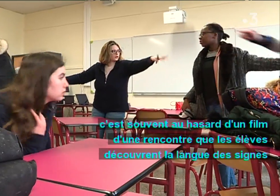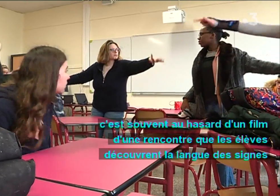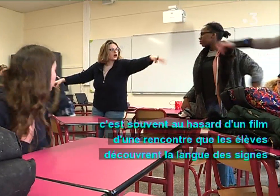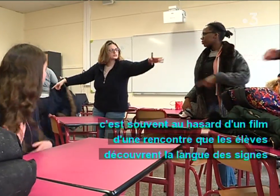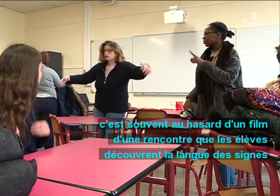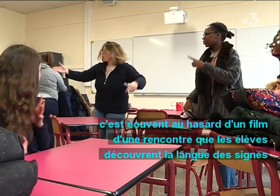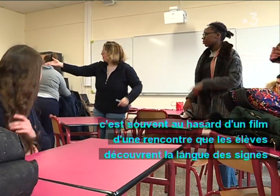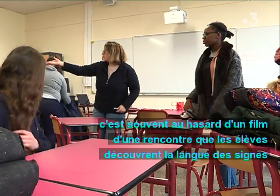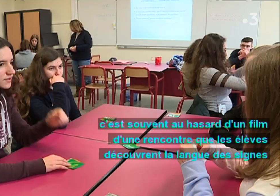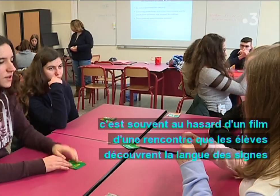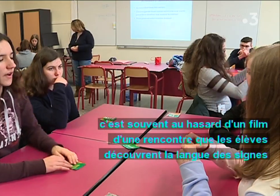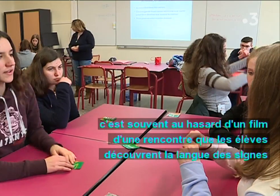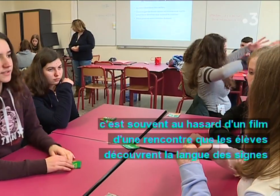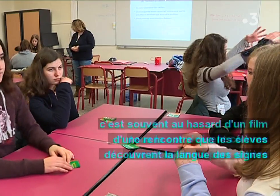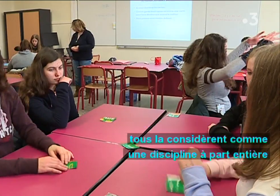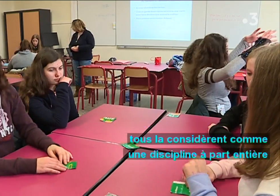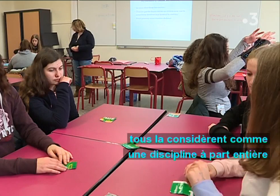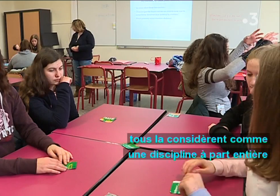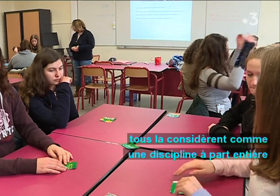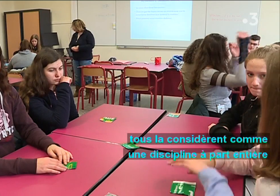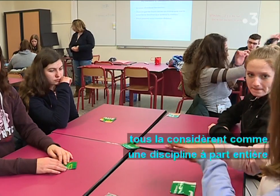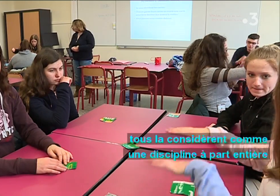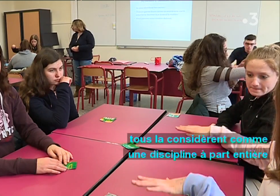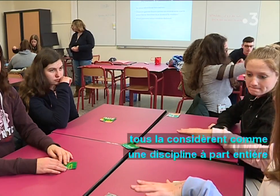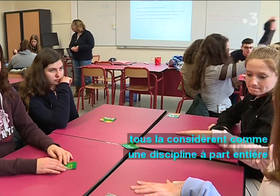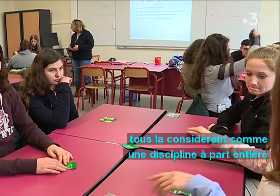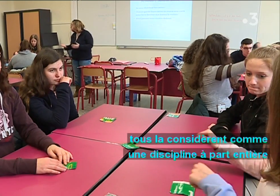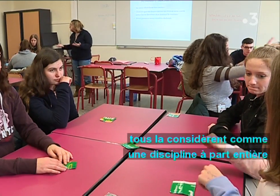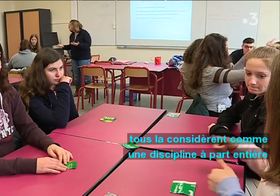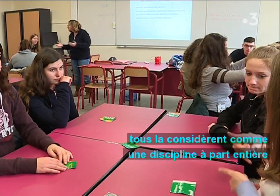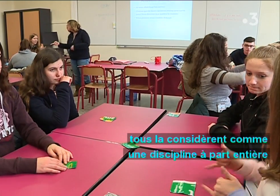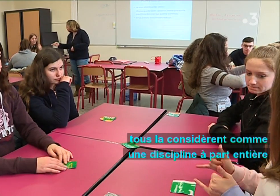que les élèves découvrent la langue des signes. Tous la considèrent comme une discipline à part entière.